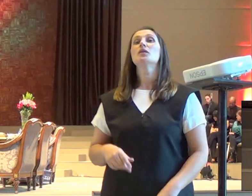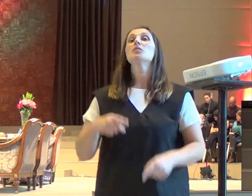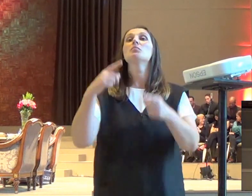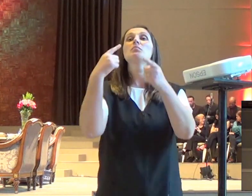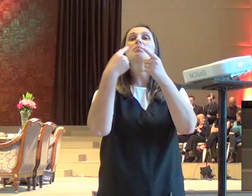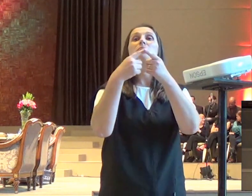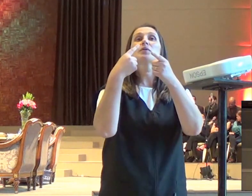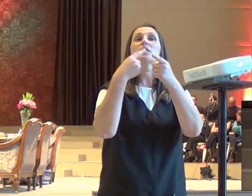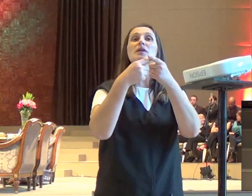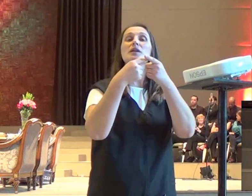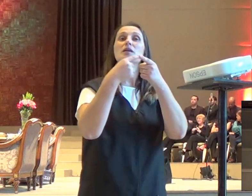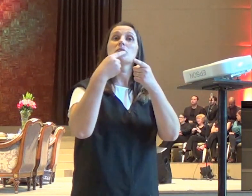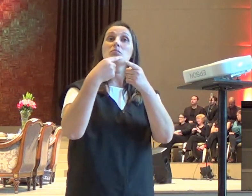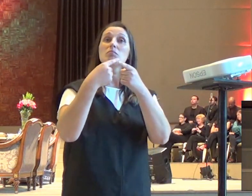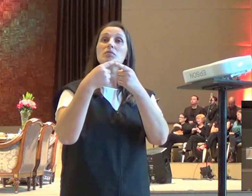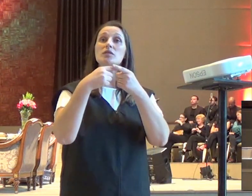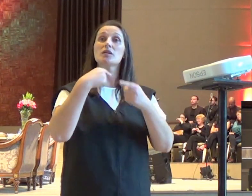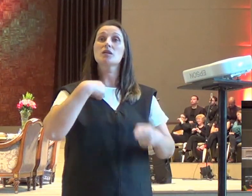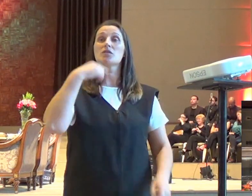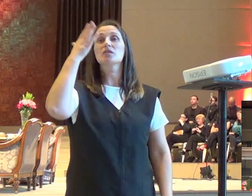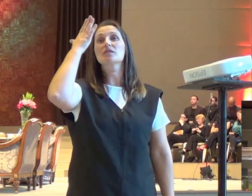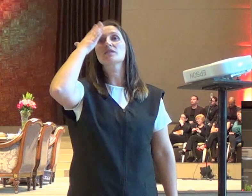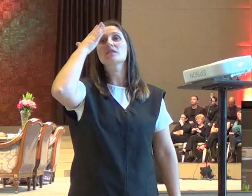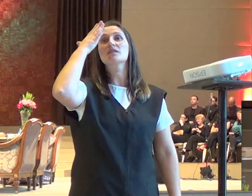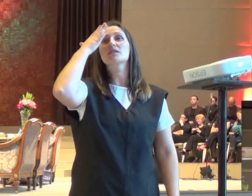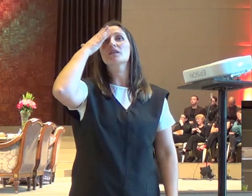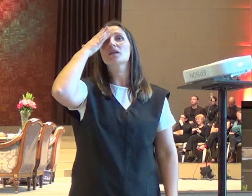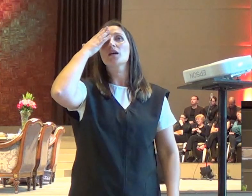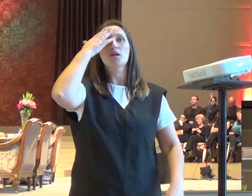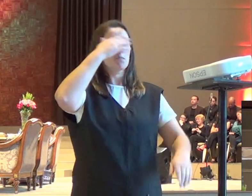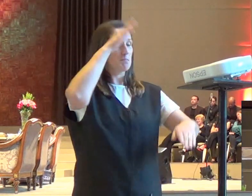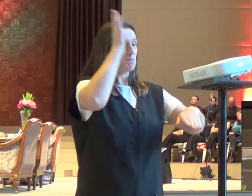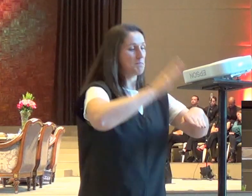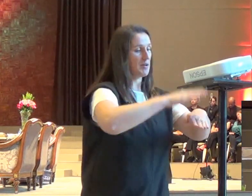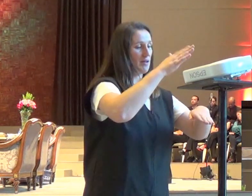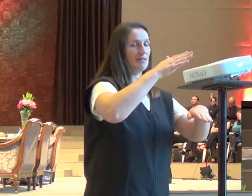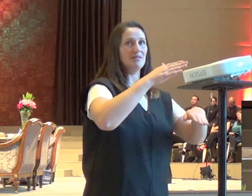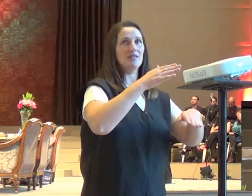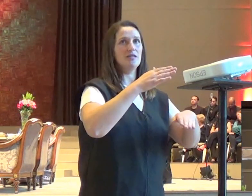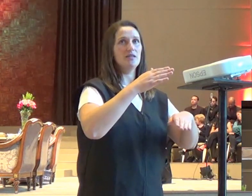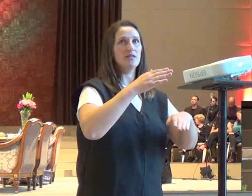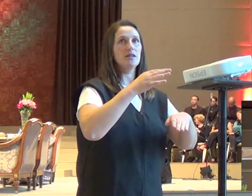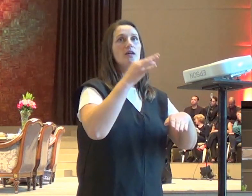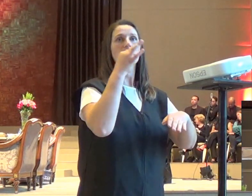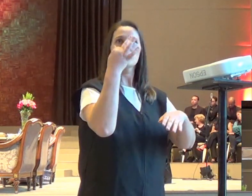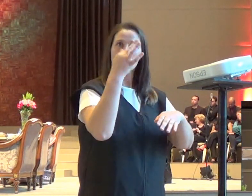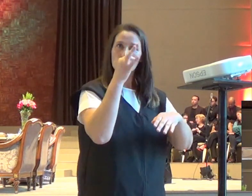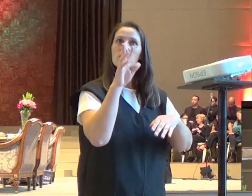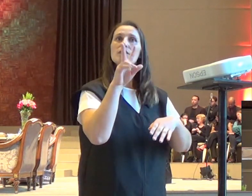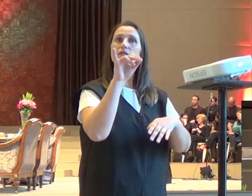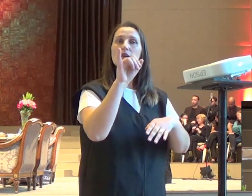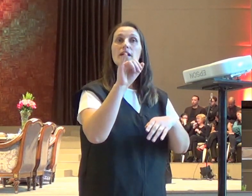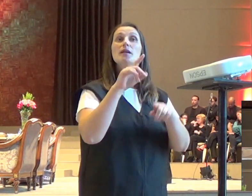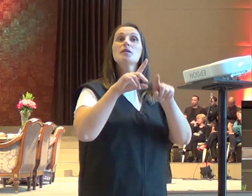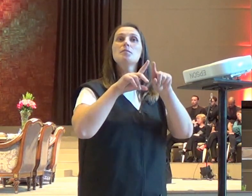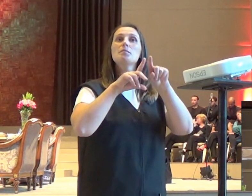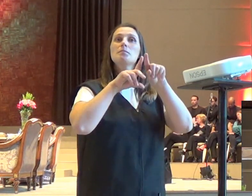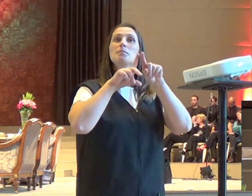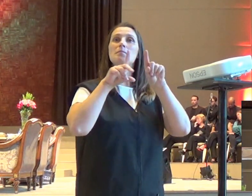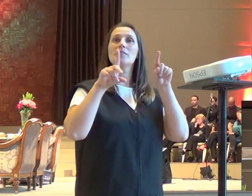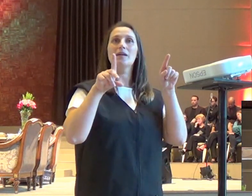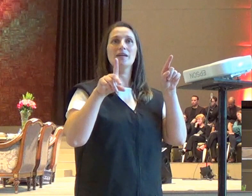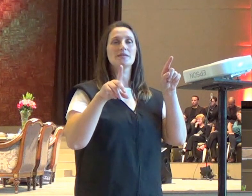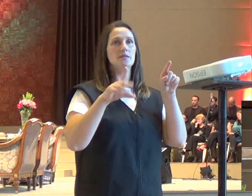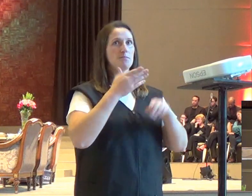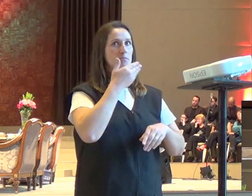porque eu sei que o tapa que eu estou dando não vai quebrar a mão dela nem vai machucá-la nem vai causar um trauma para a vida para a vida